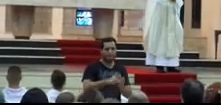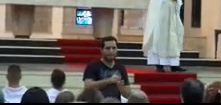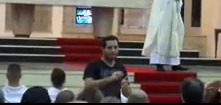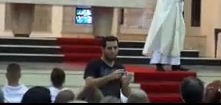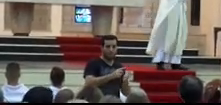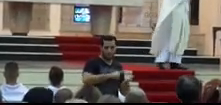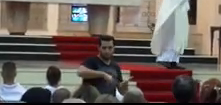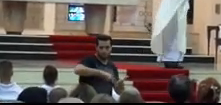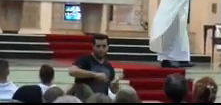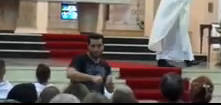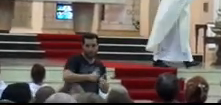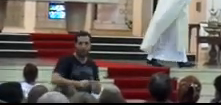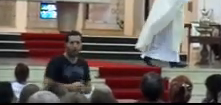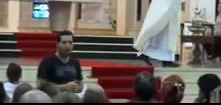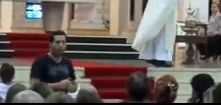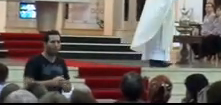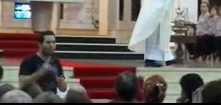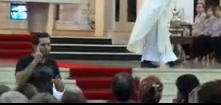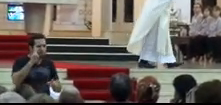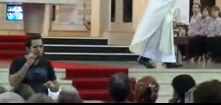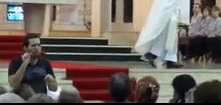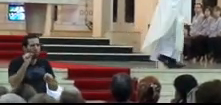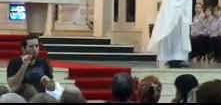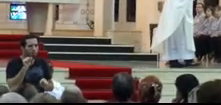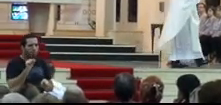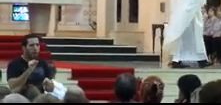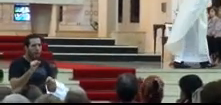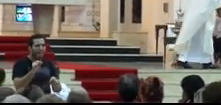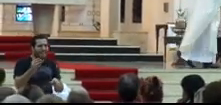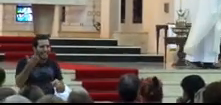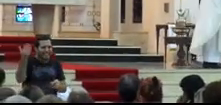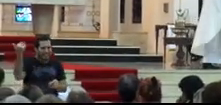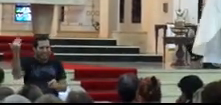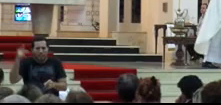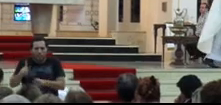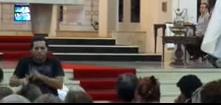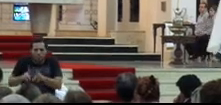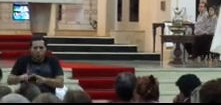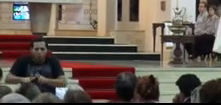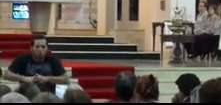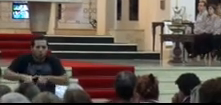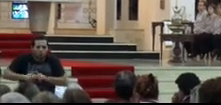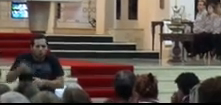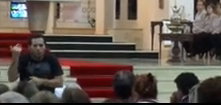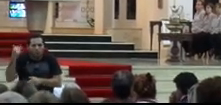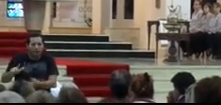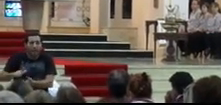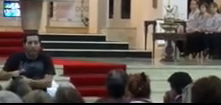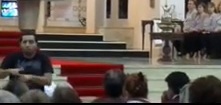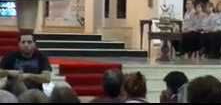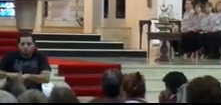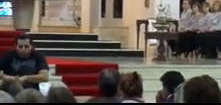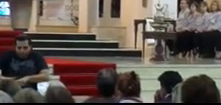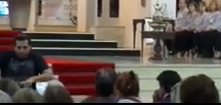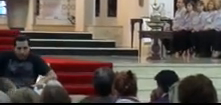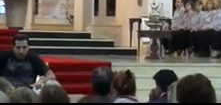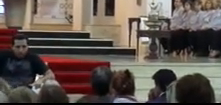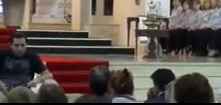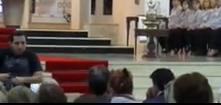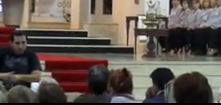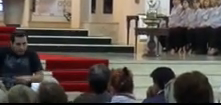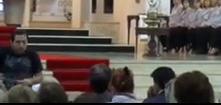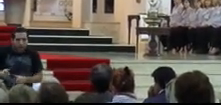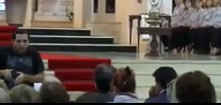A Páscoa do Judeu nos apresenta alguns indicativos importantes para a nossa